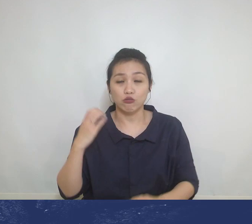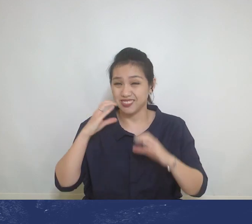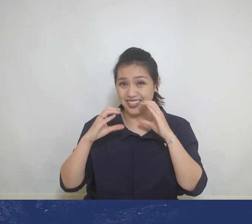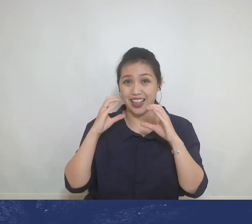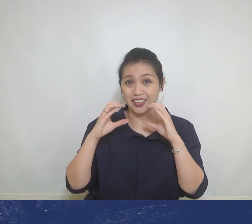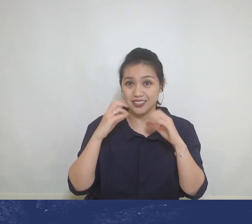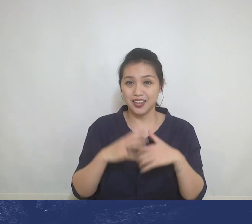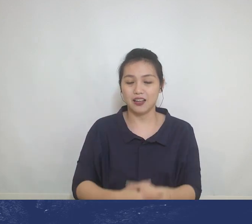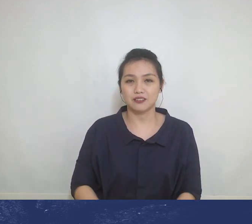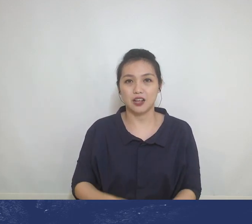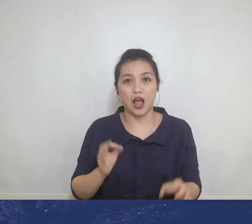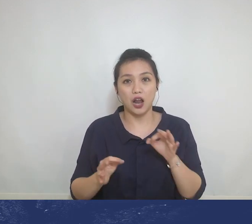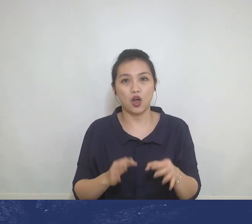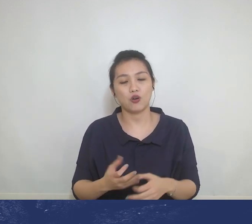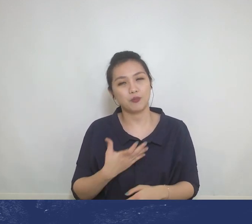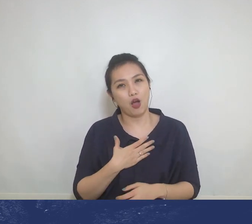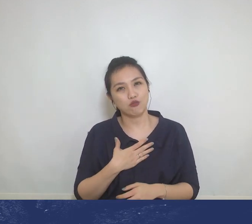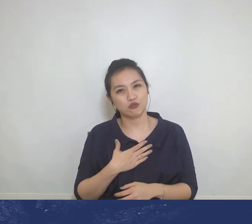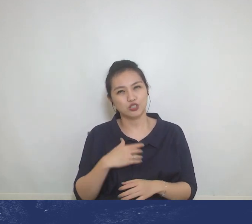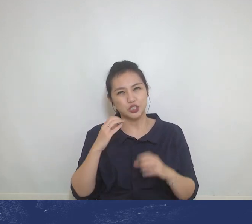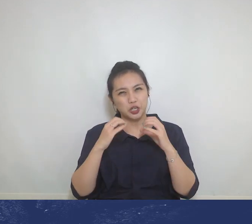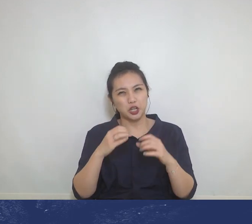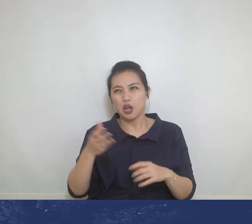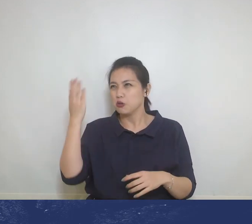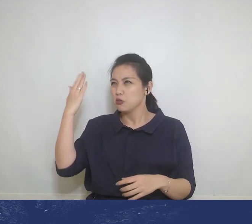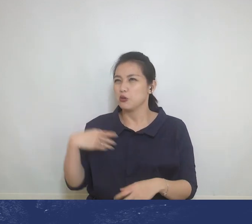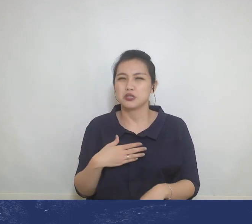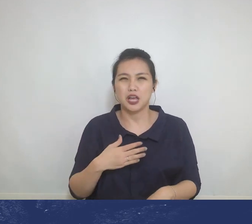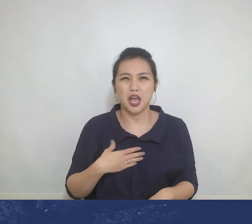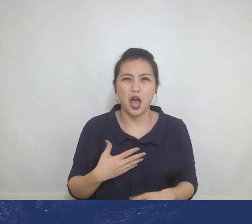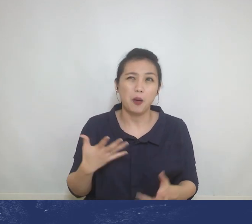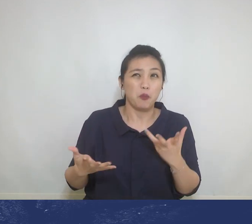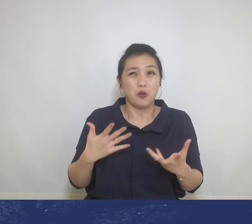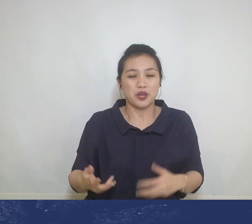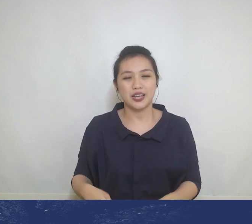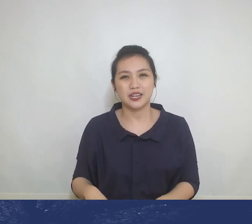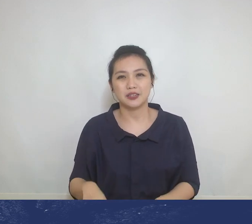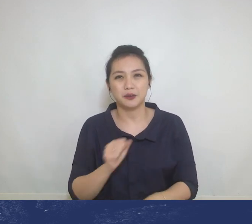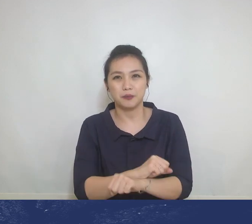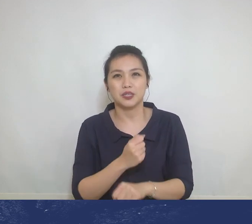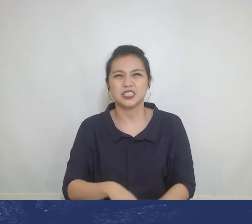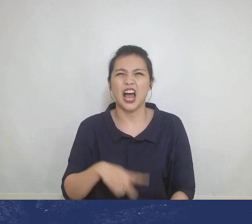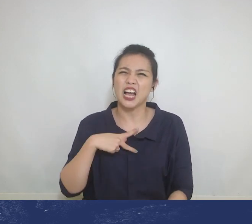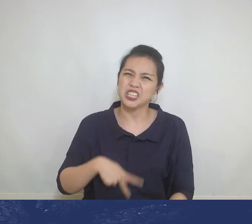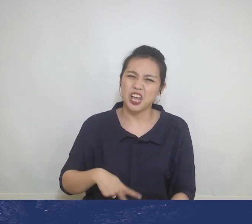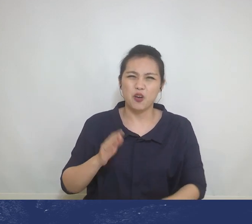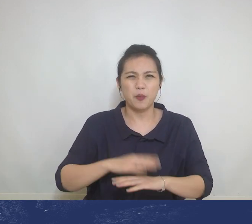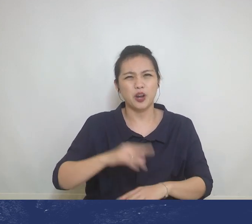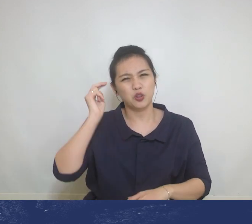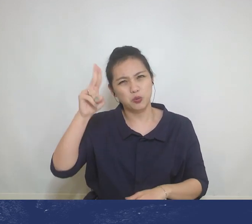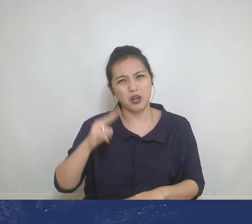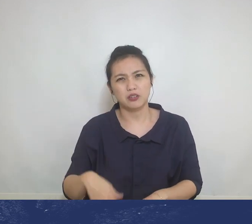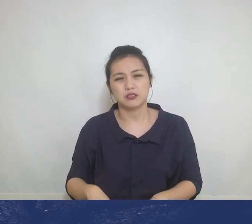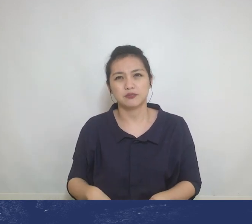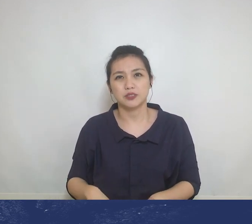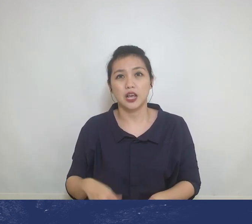kesaksian saya sendiri juga kalau mau ngomong, mau kecewa-kecewaan sama Tuhan, saya bisa. Saya dan istri sudah menikah 5 tahun dan